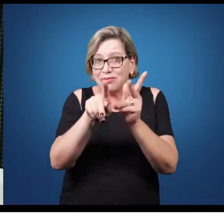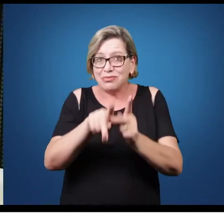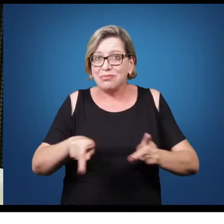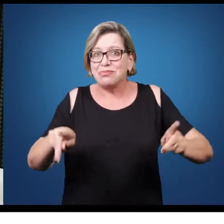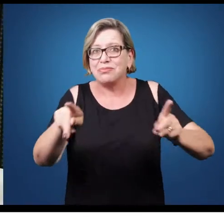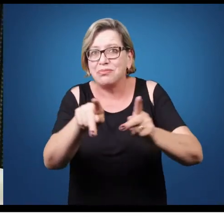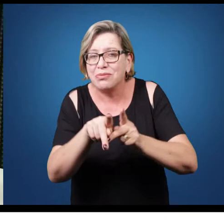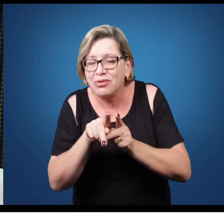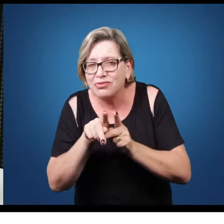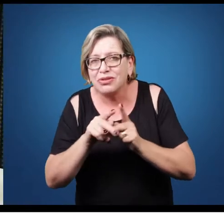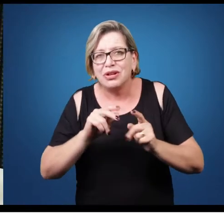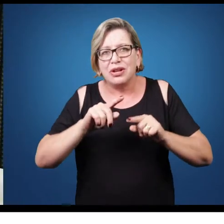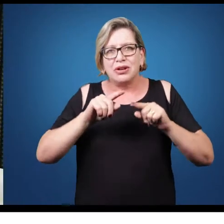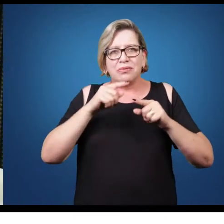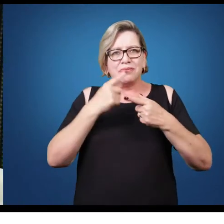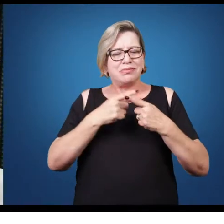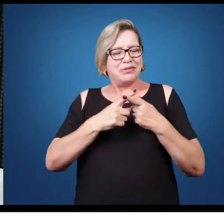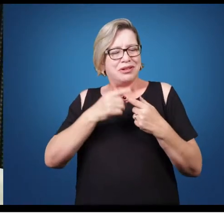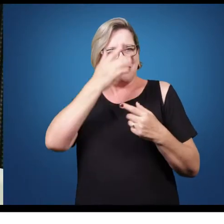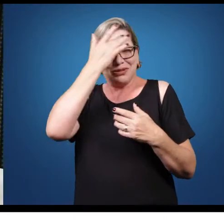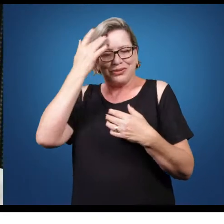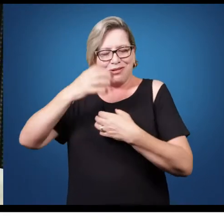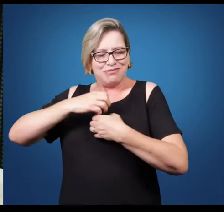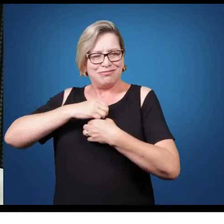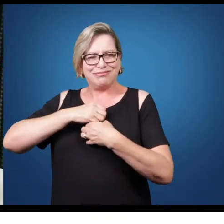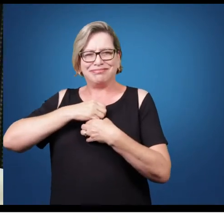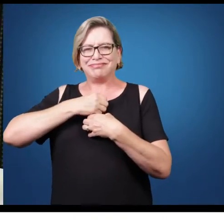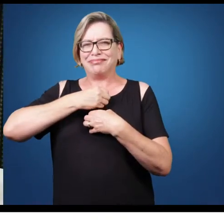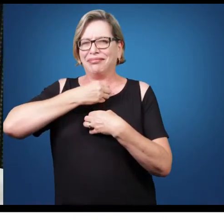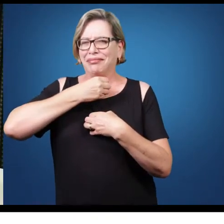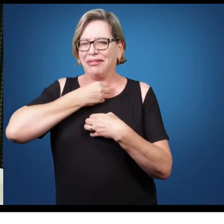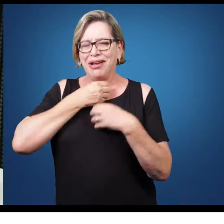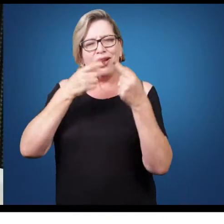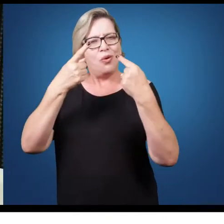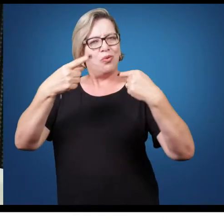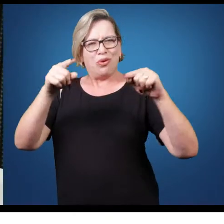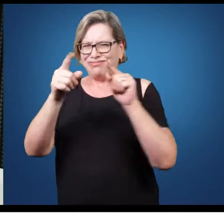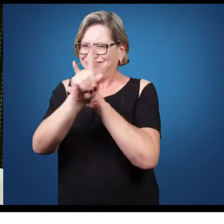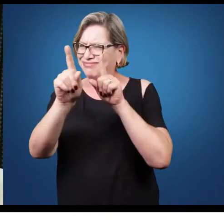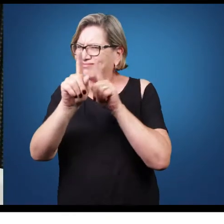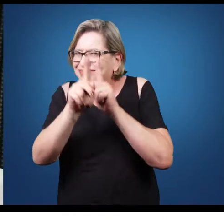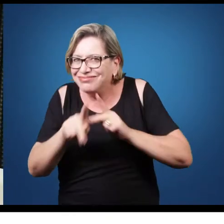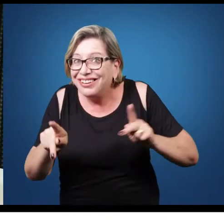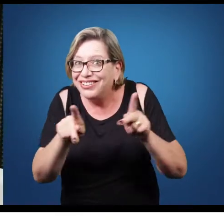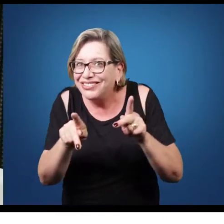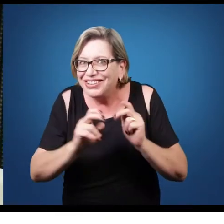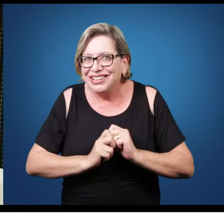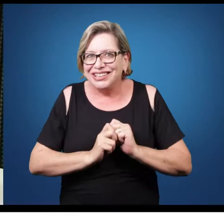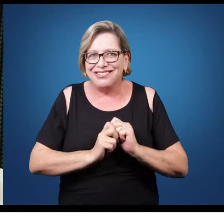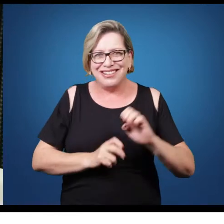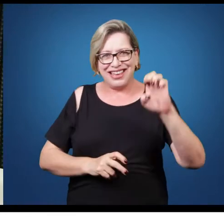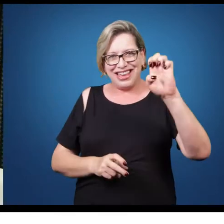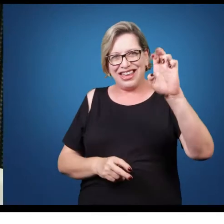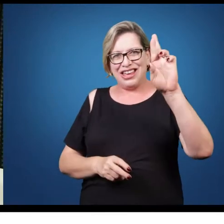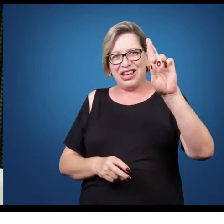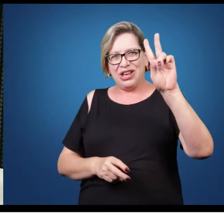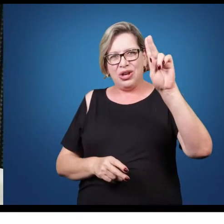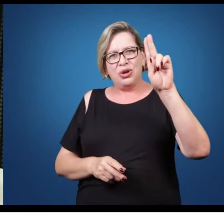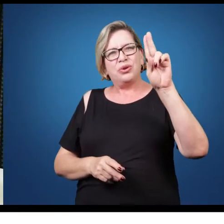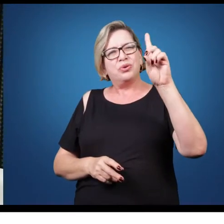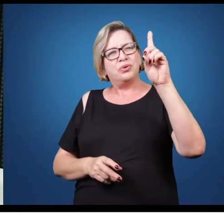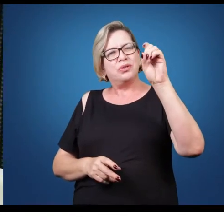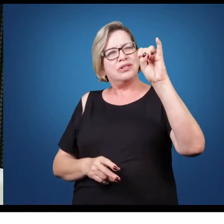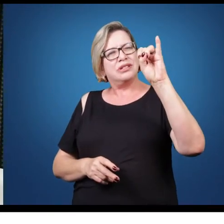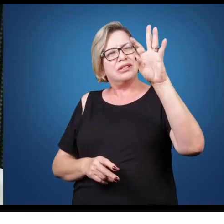então por que o cara é um smoking rege a orquestra do povo e música erudita quer dizer que a música cheia de erudição ou